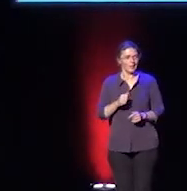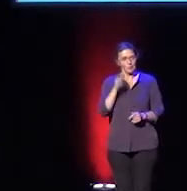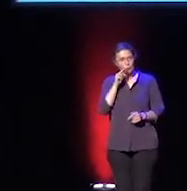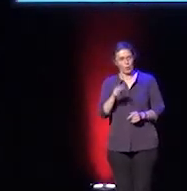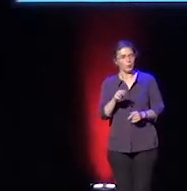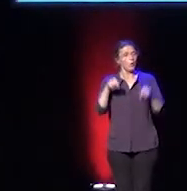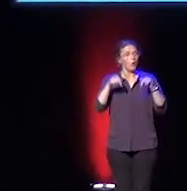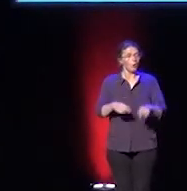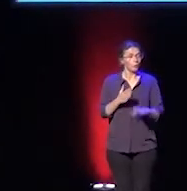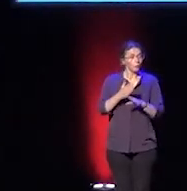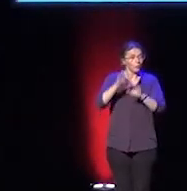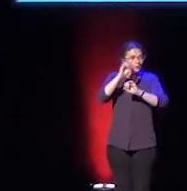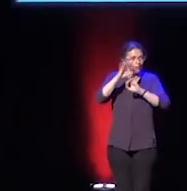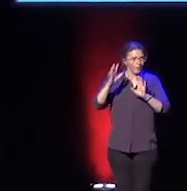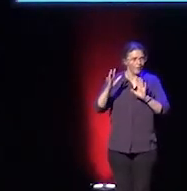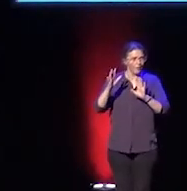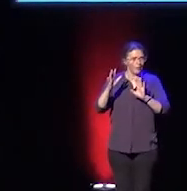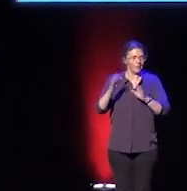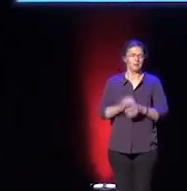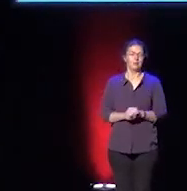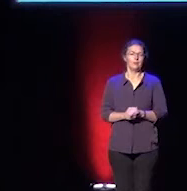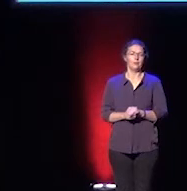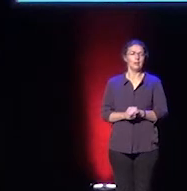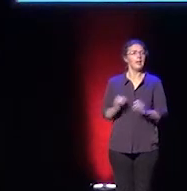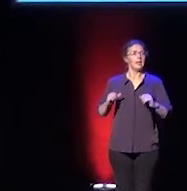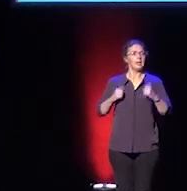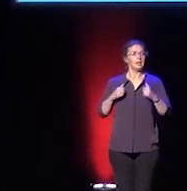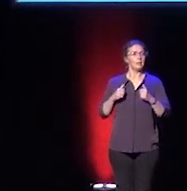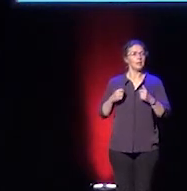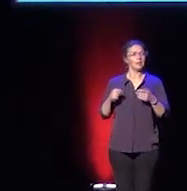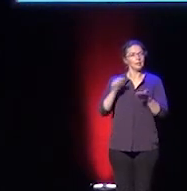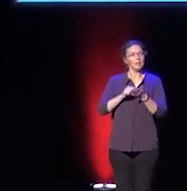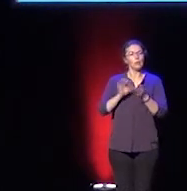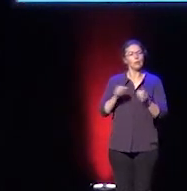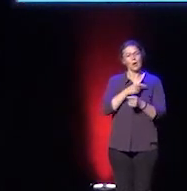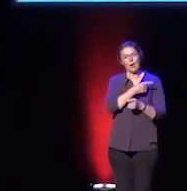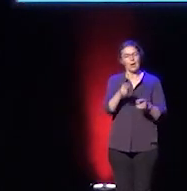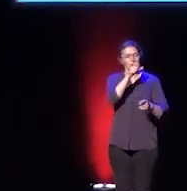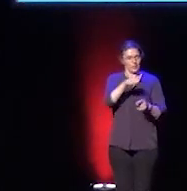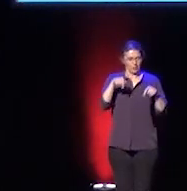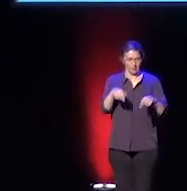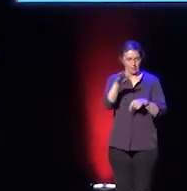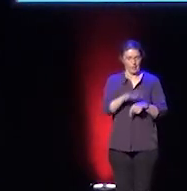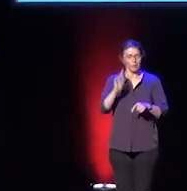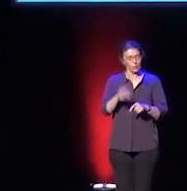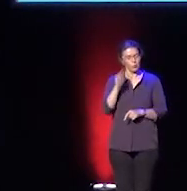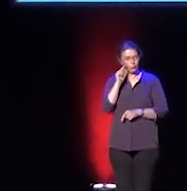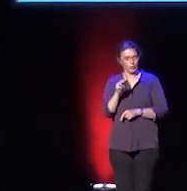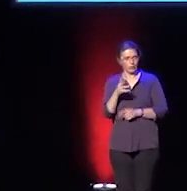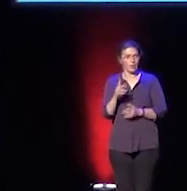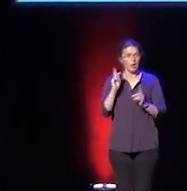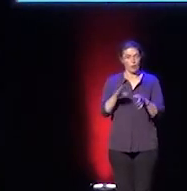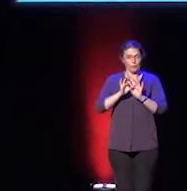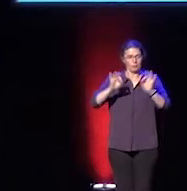Das wurde heute schon deutlich. Es geht darum, die Lebensverhältnisse für alle Menschen in unserem Lande im Auge zu behalten und